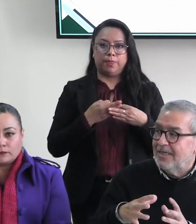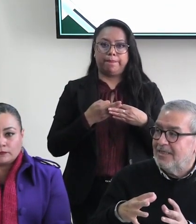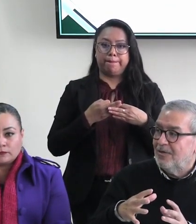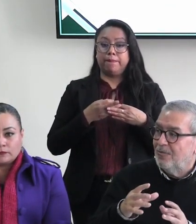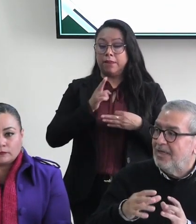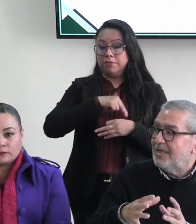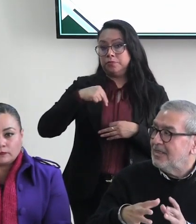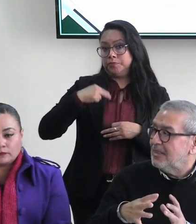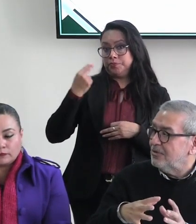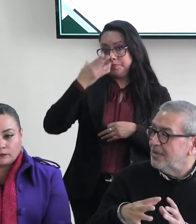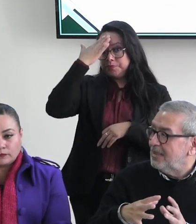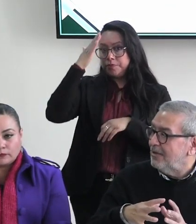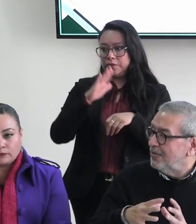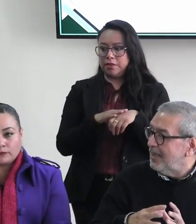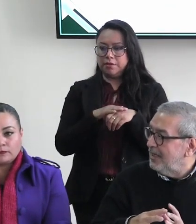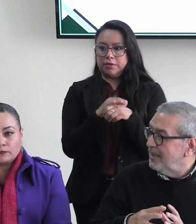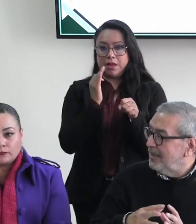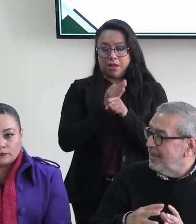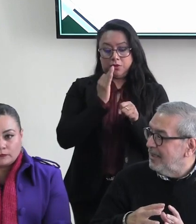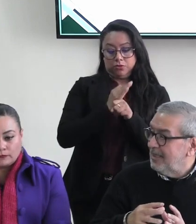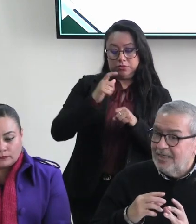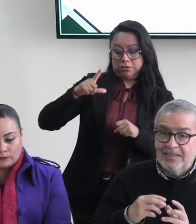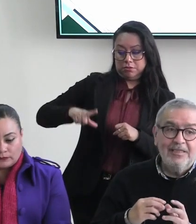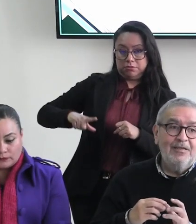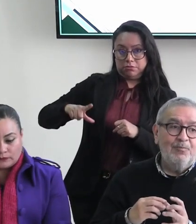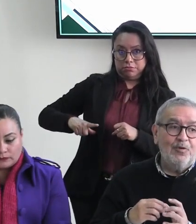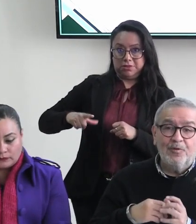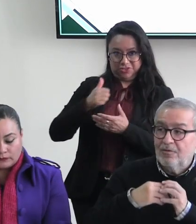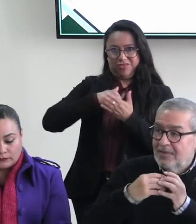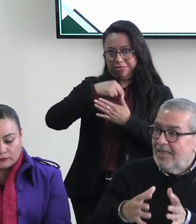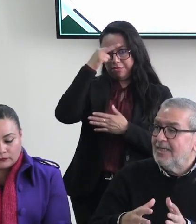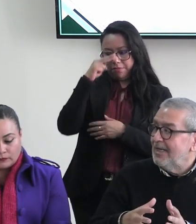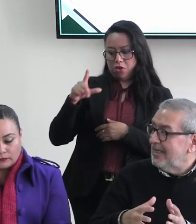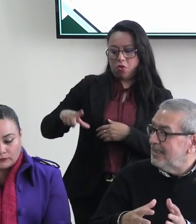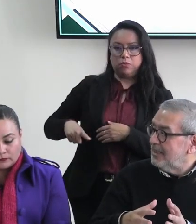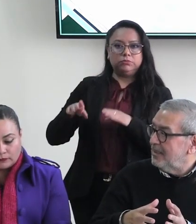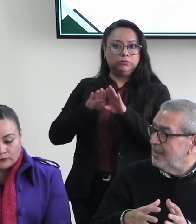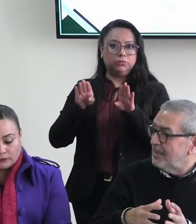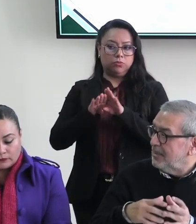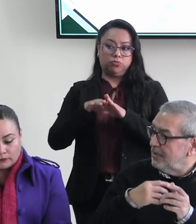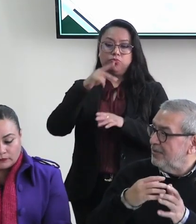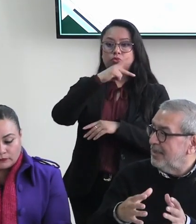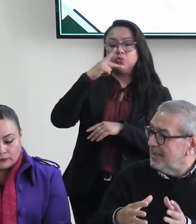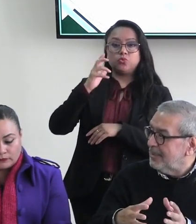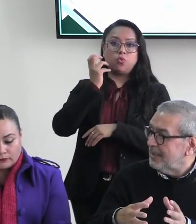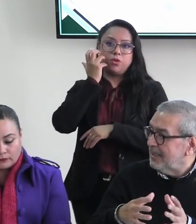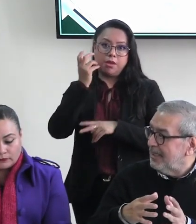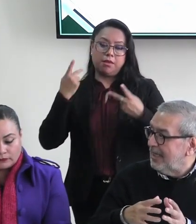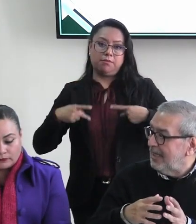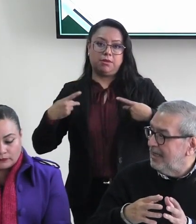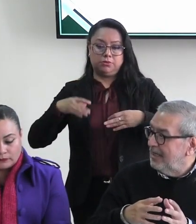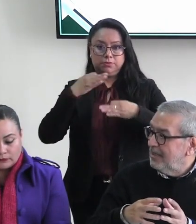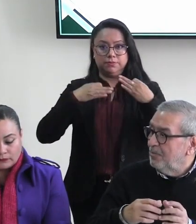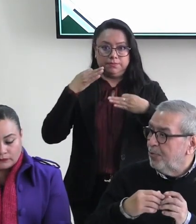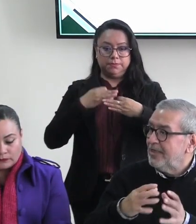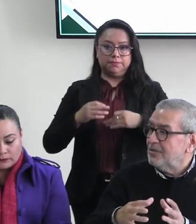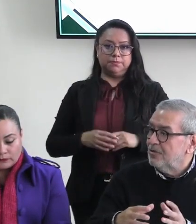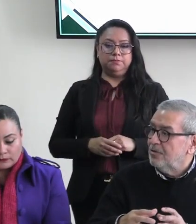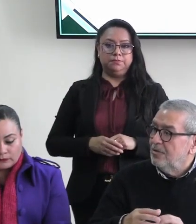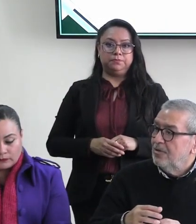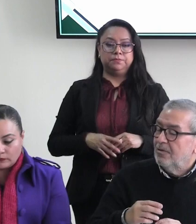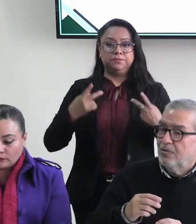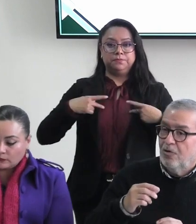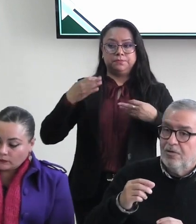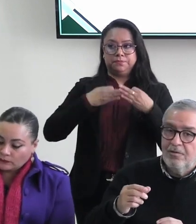forma en que se gobierna esta ciudad ahora es por voluntad de la gente. ha sido la gente quien ha